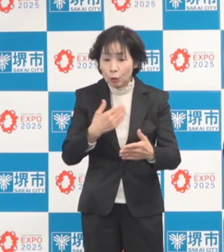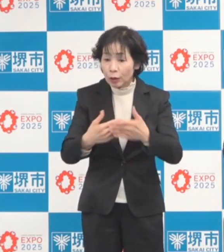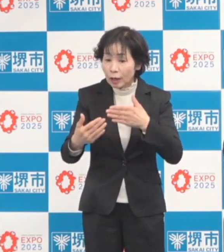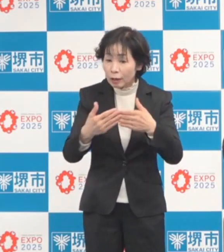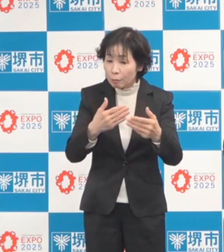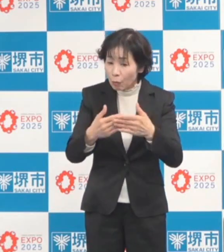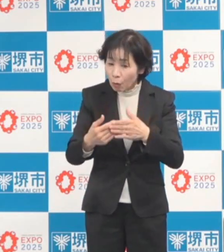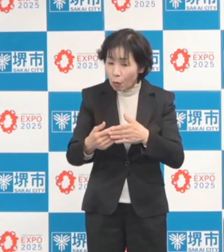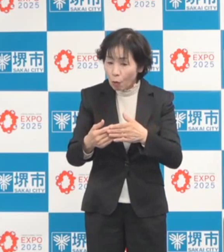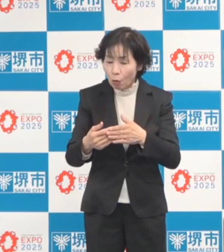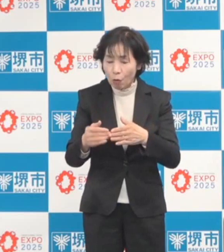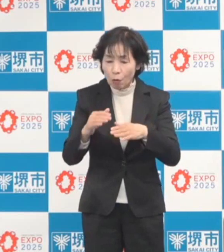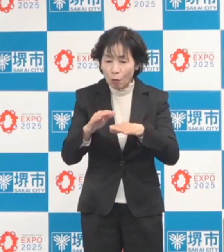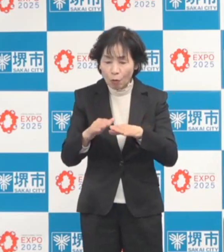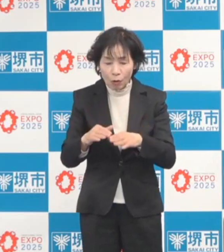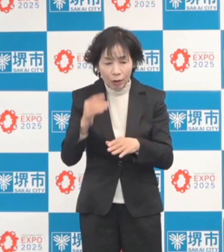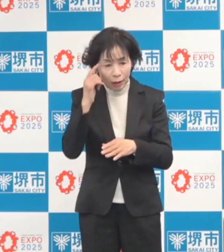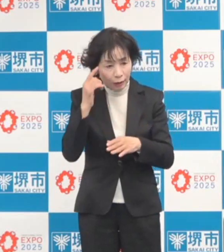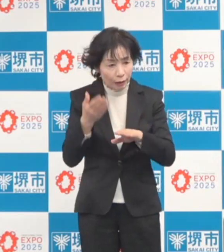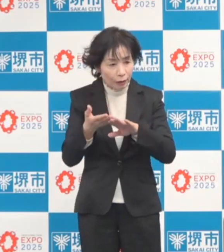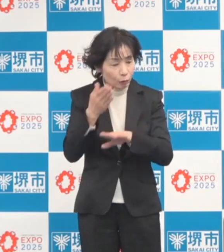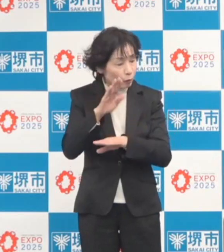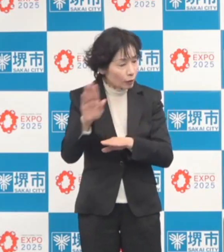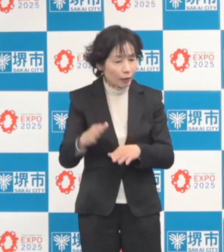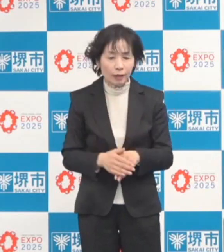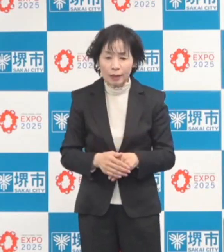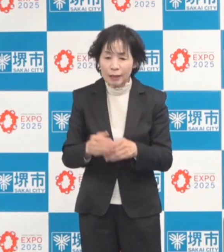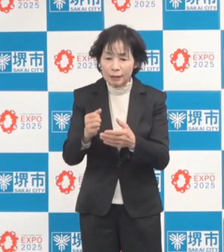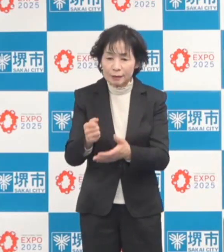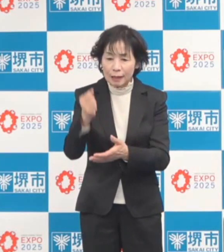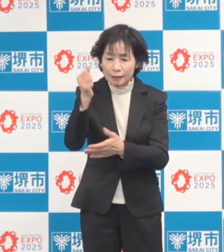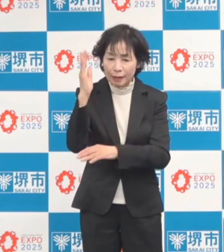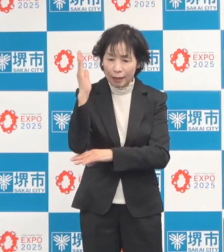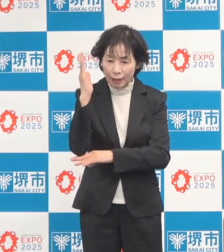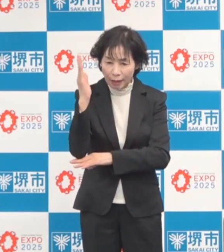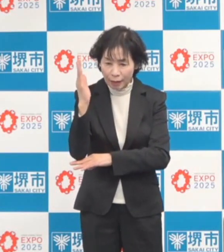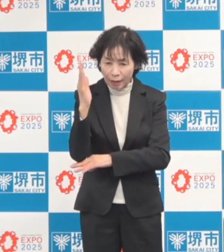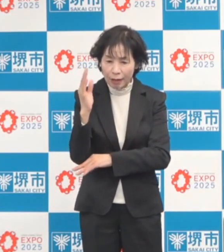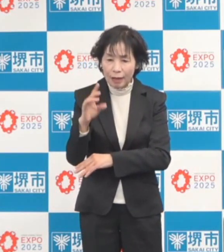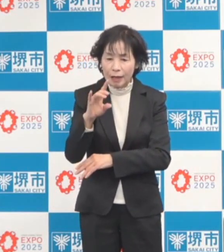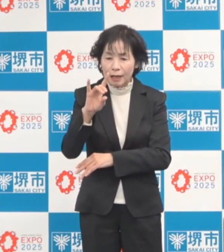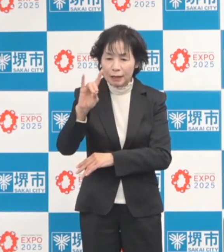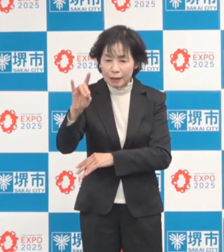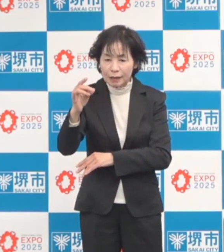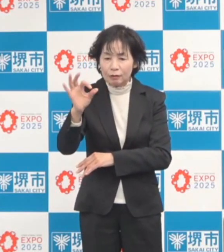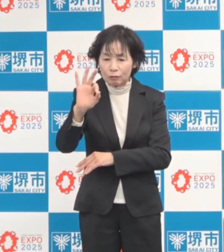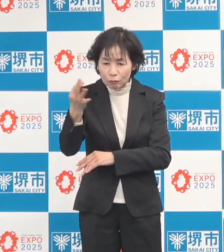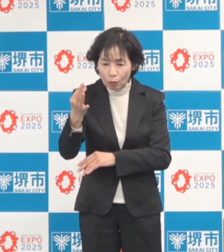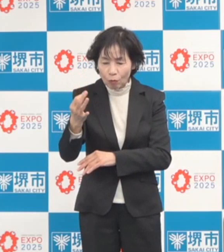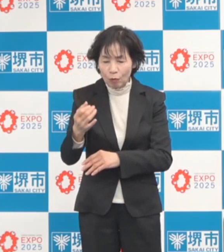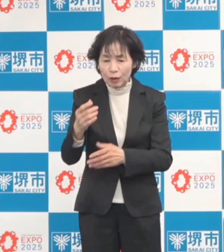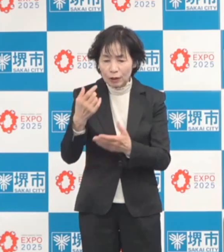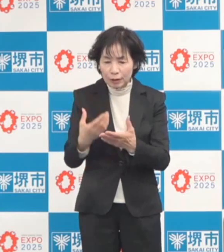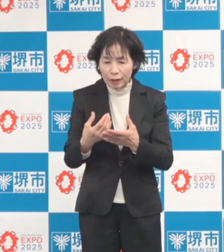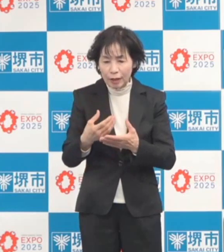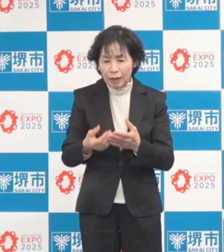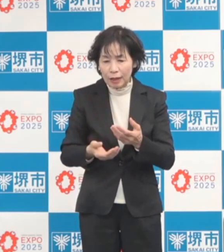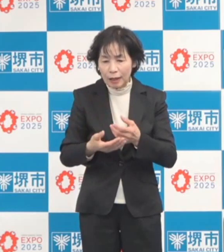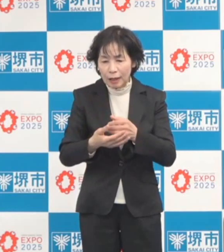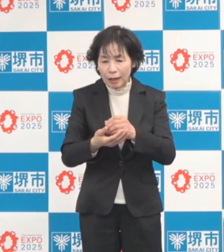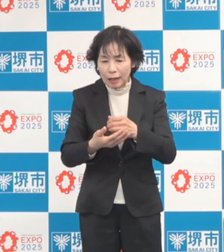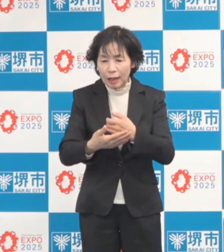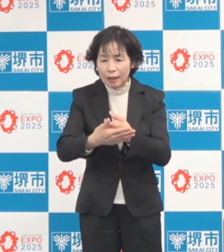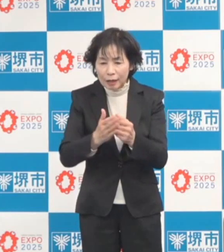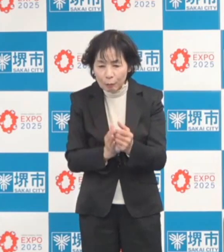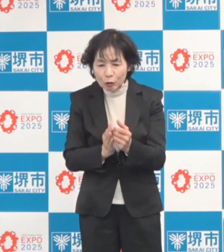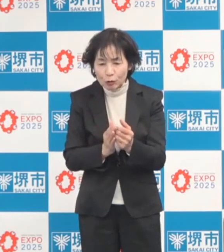踏まえて今回財政調整基金を一定保つと、財源活用できるような基金を保つという方